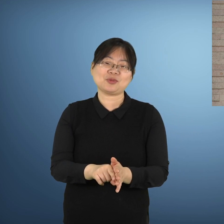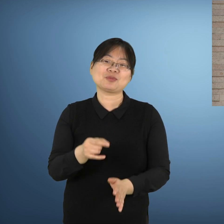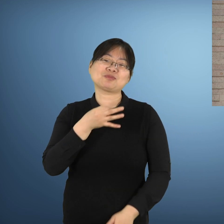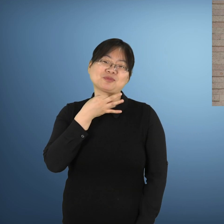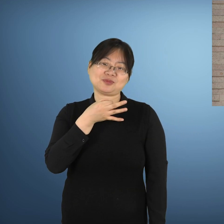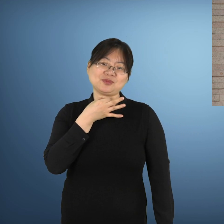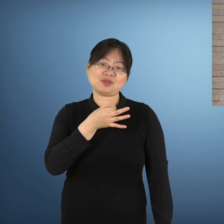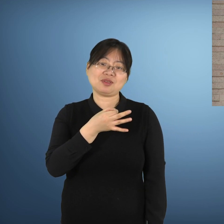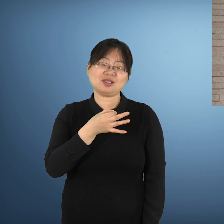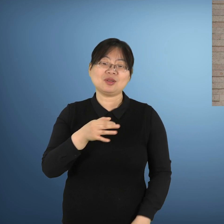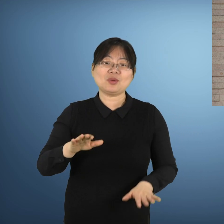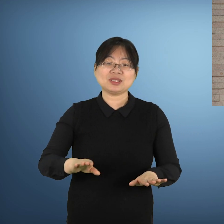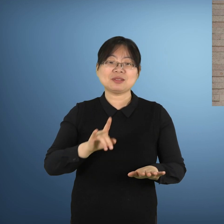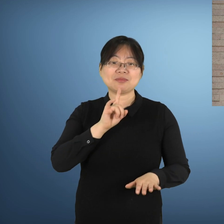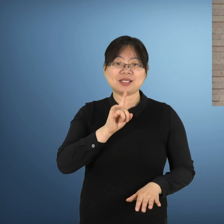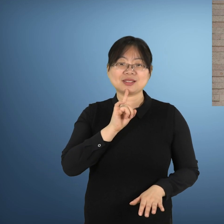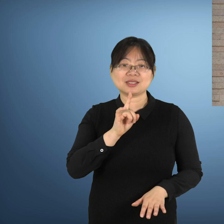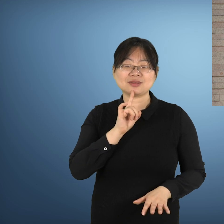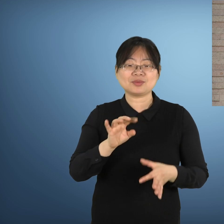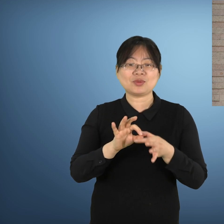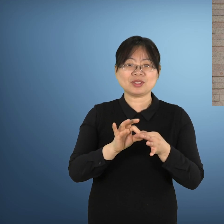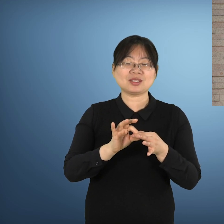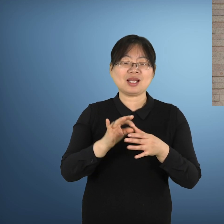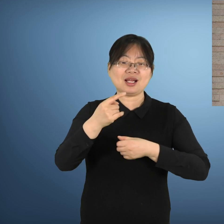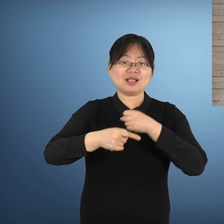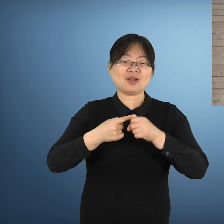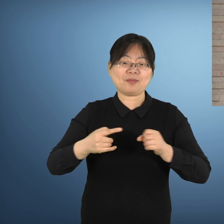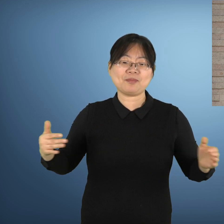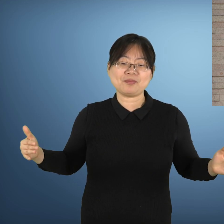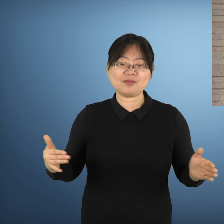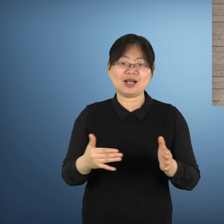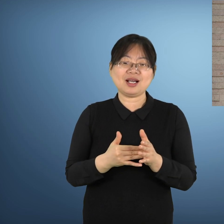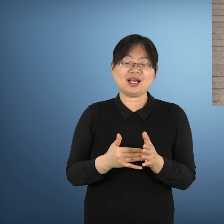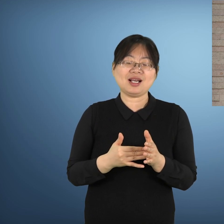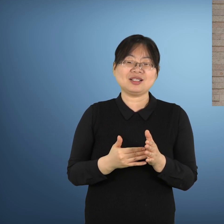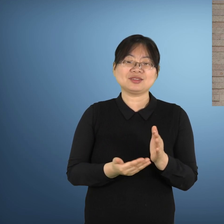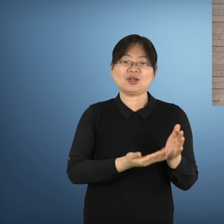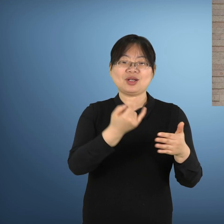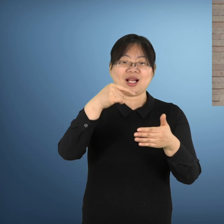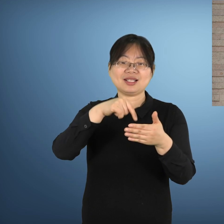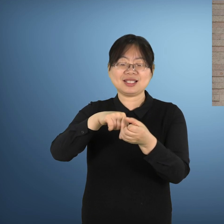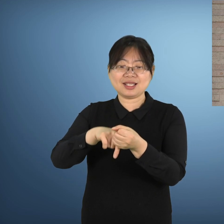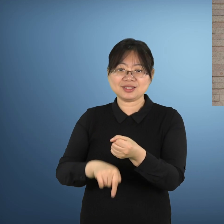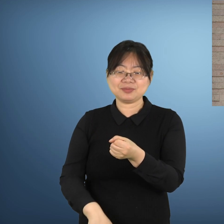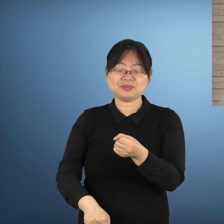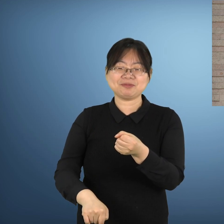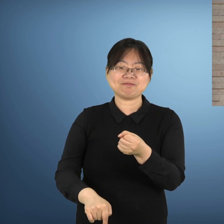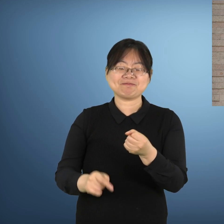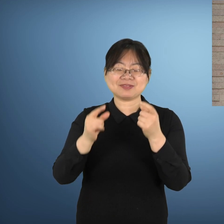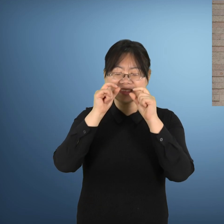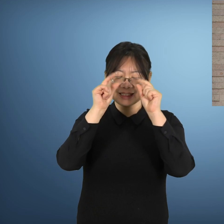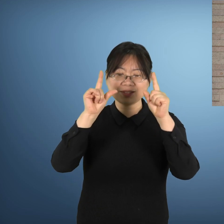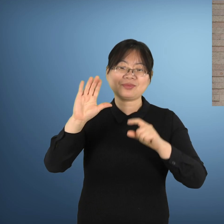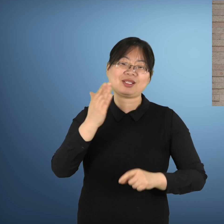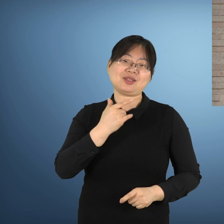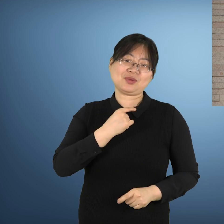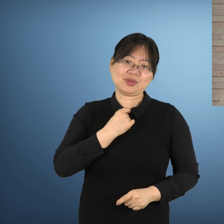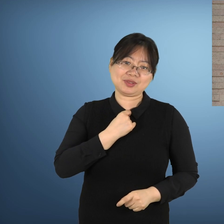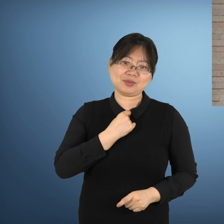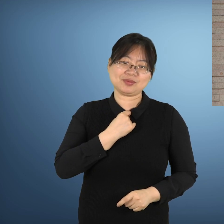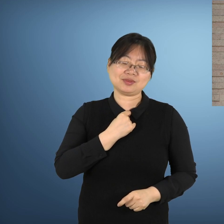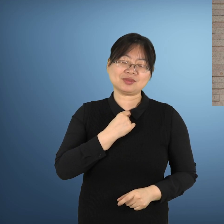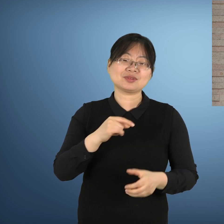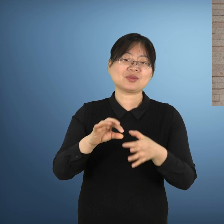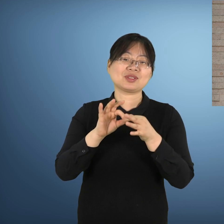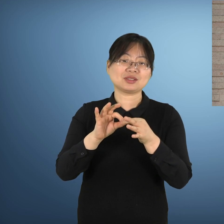여러분, 오늘 이 말씀이 또 한 해를 마무리하는 여러분들 속에 깊은 울림이 되고 원리가